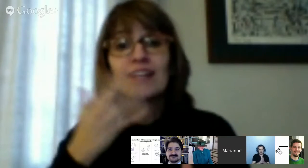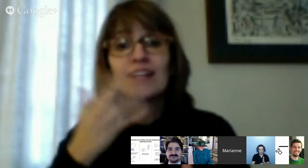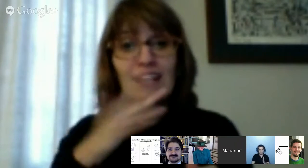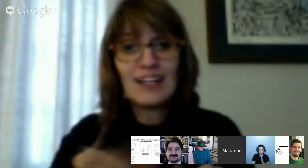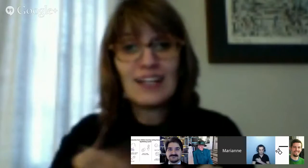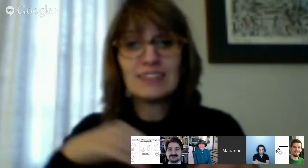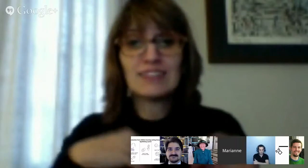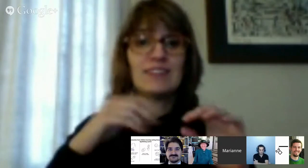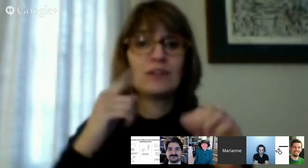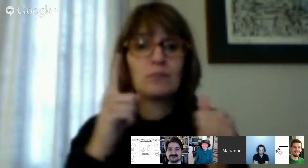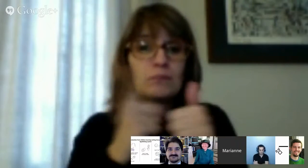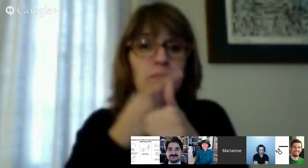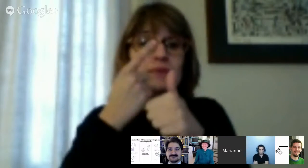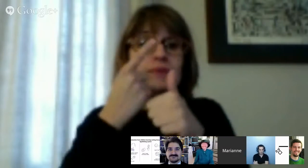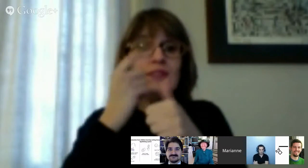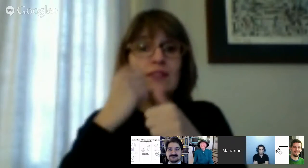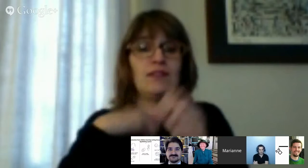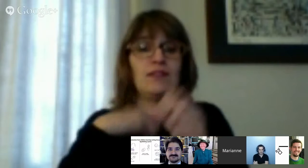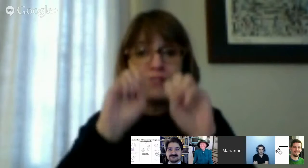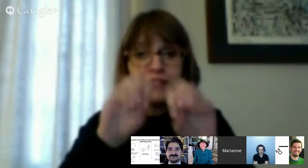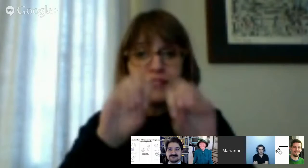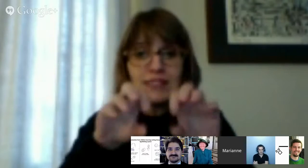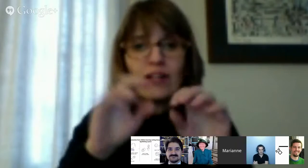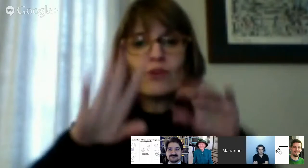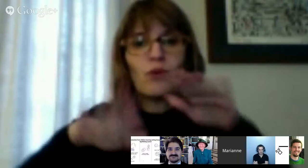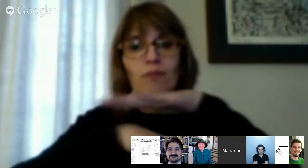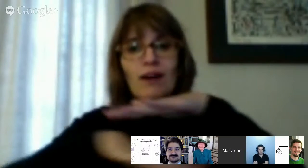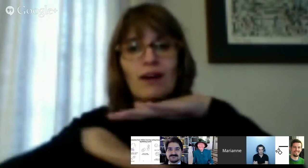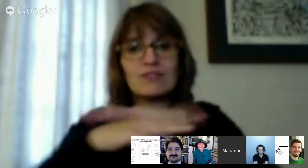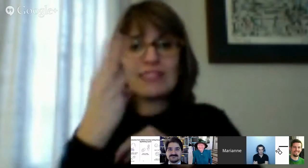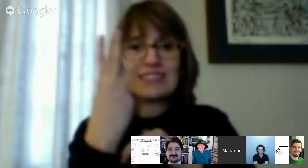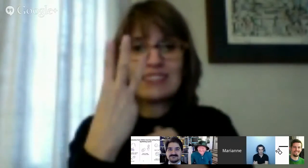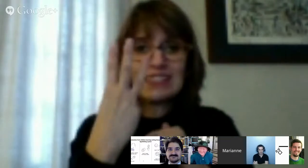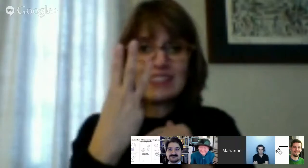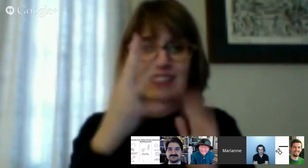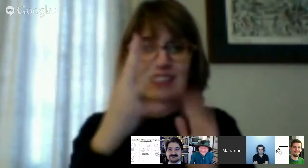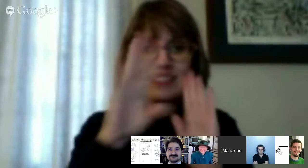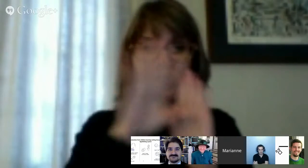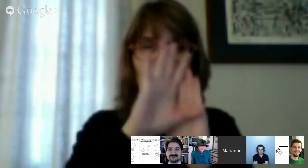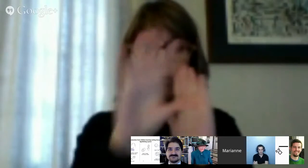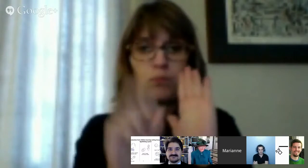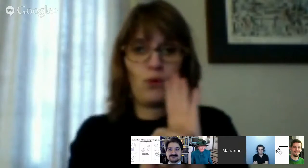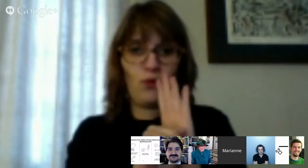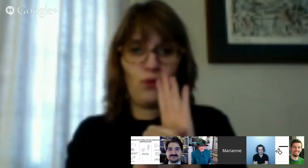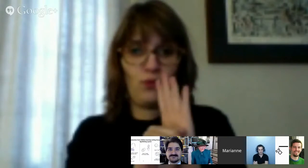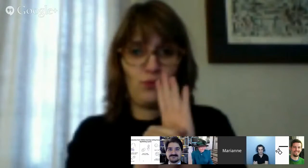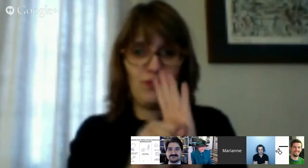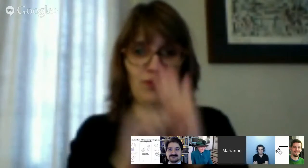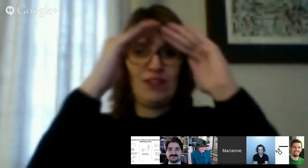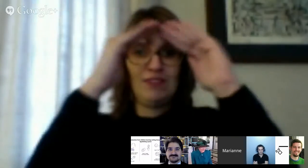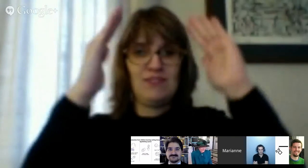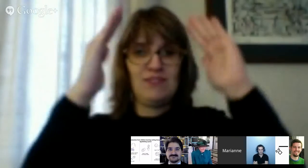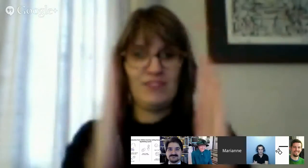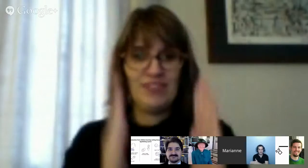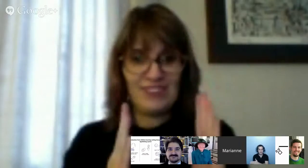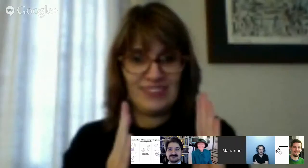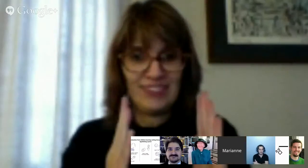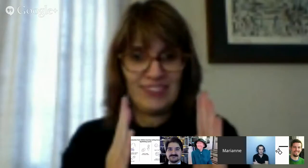configuração de mão. Onde a criança, primeiramente, nós ensinamos